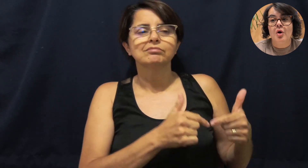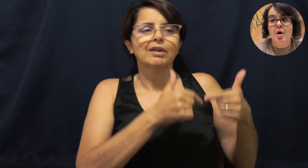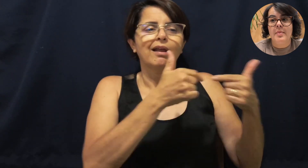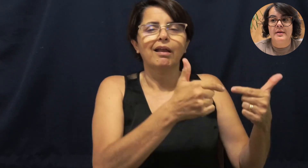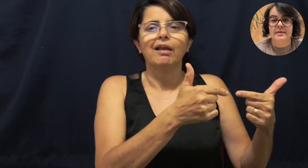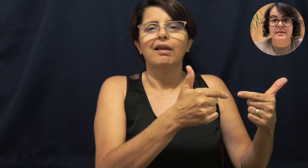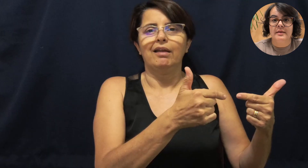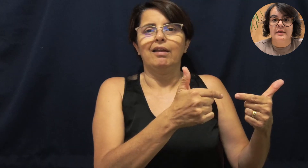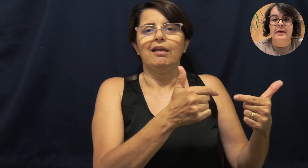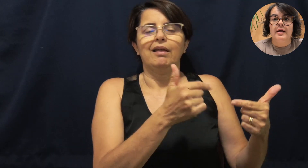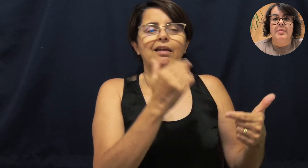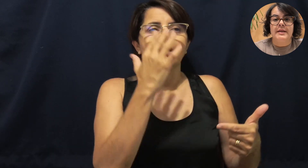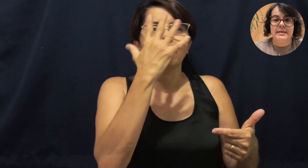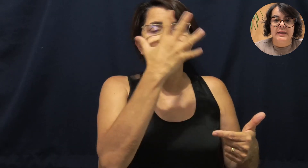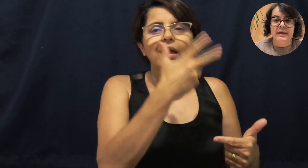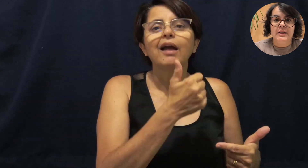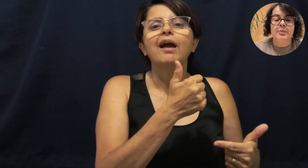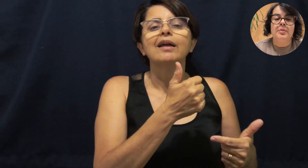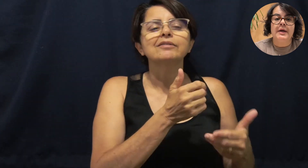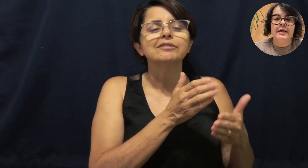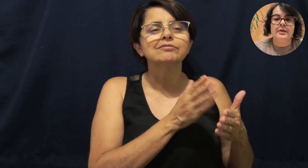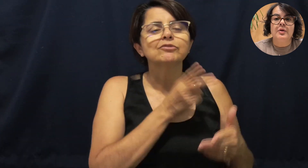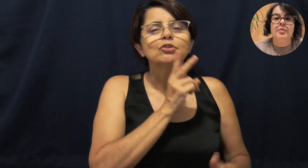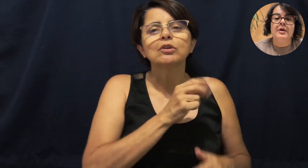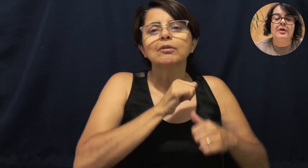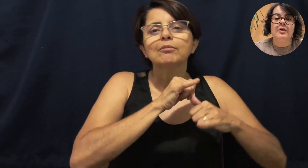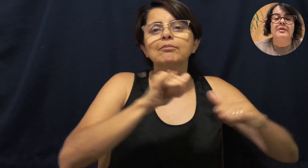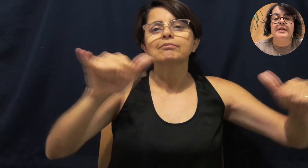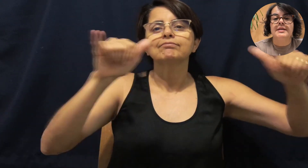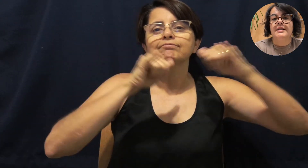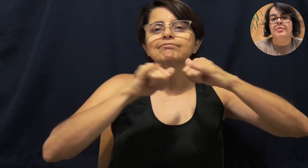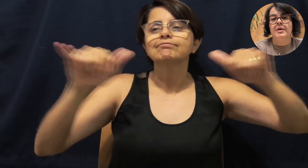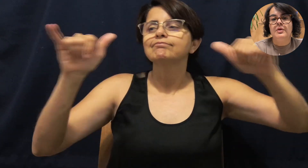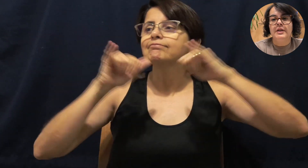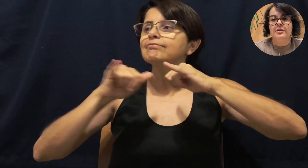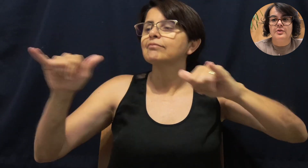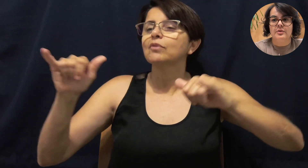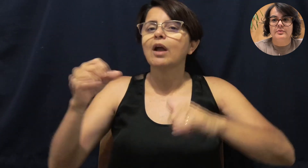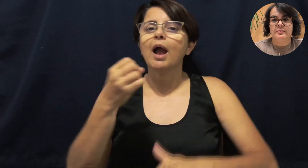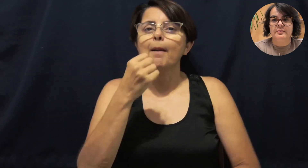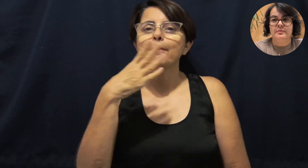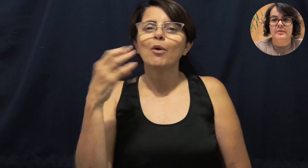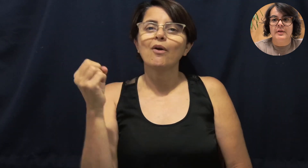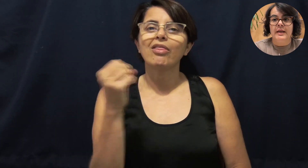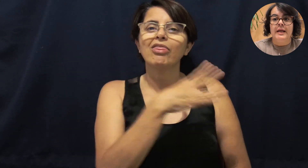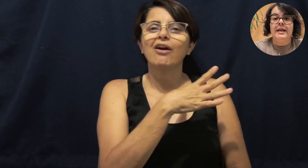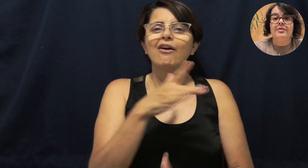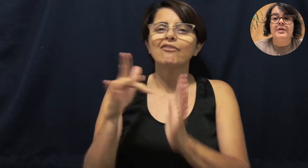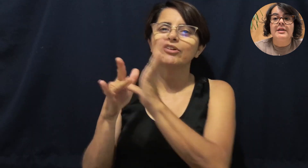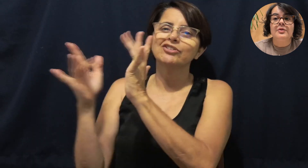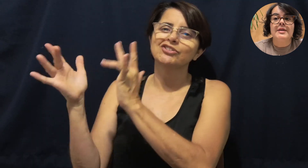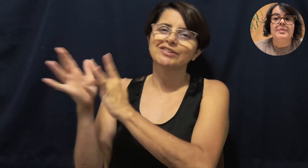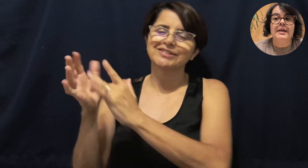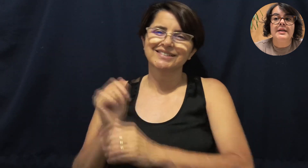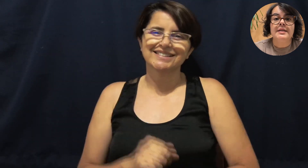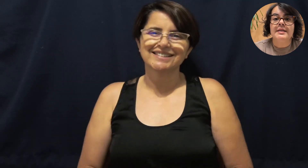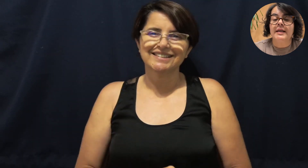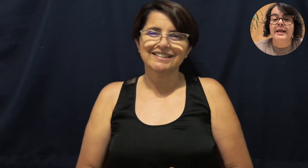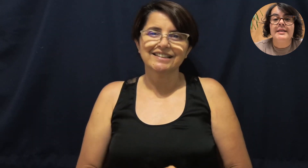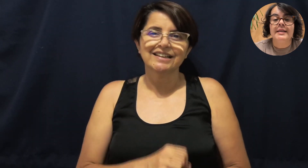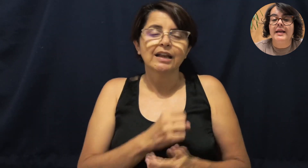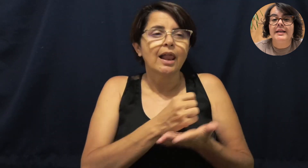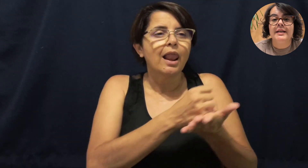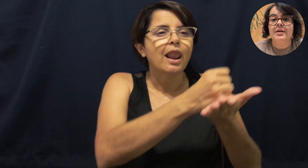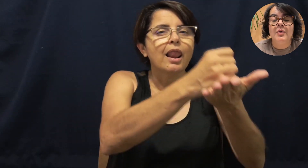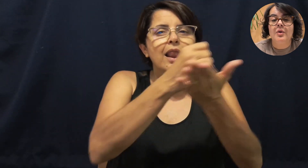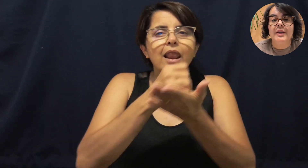belas obras, para seguir propagando a boa nova trazida pelo Cristo, levando a esperança